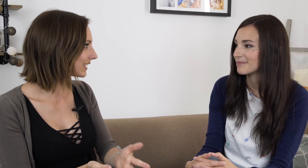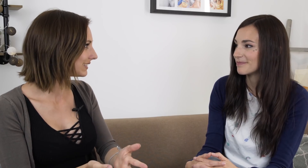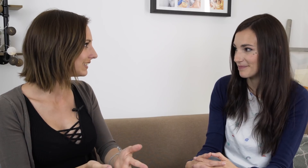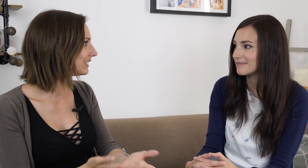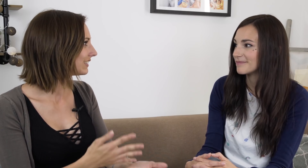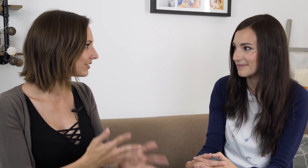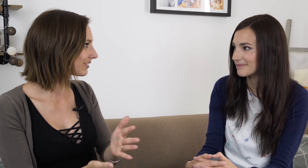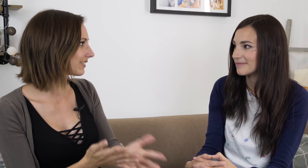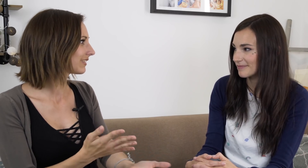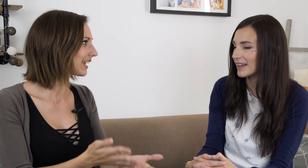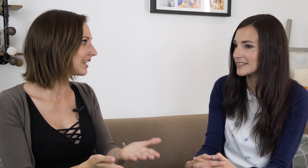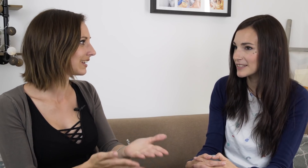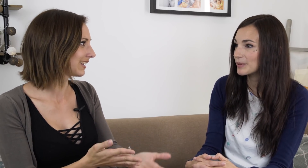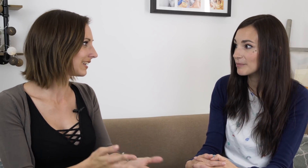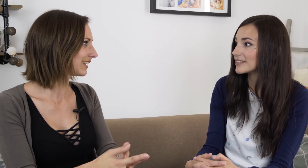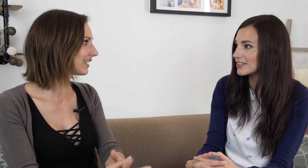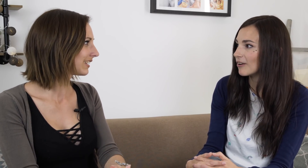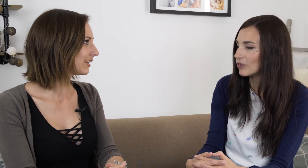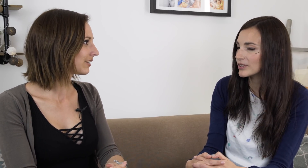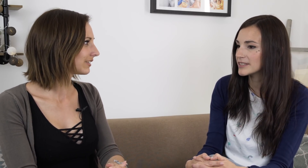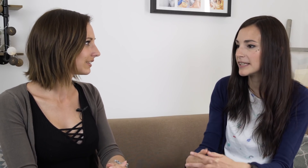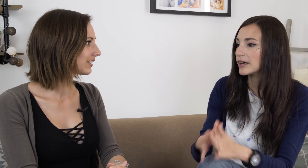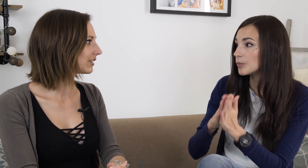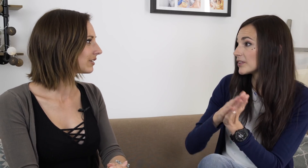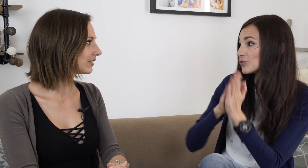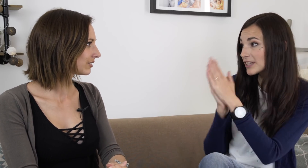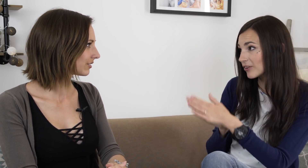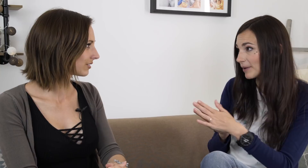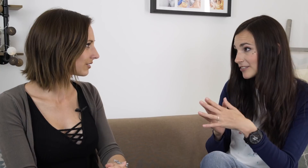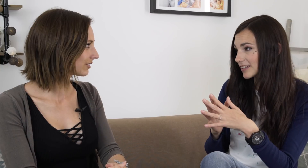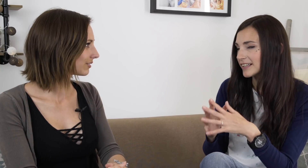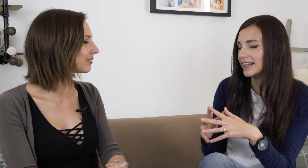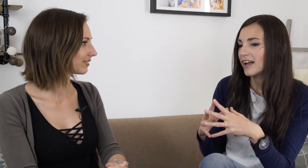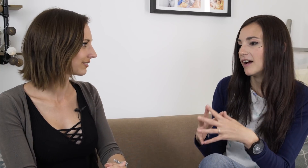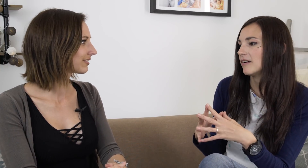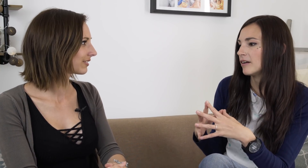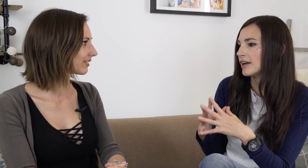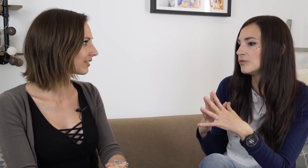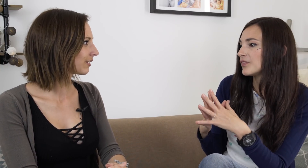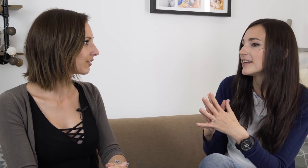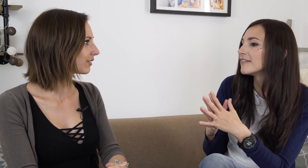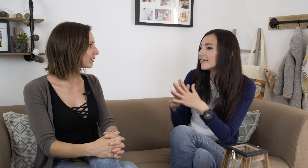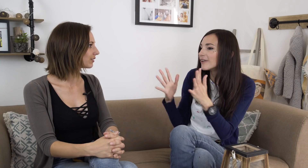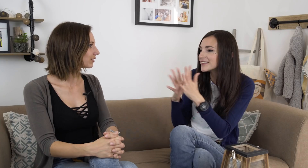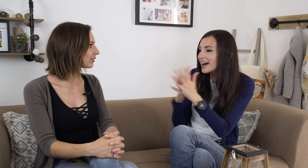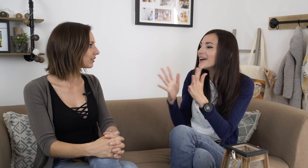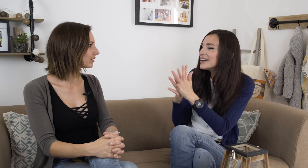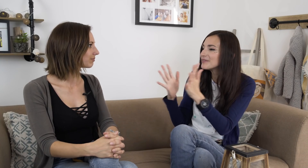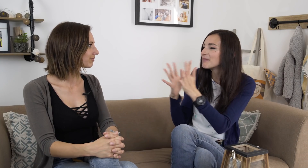signes? Elle s'exprime déjà en langue des signes. Elle a commencé juste avant la marche. Elle nous faisait... alors on était là, ah ouais, fais